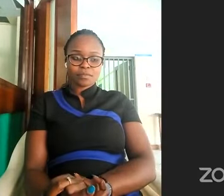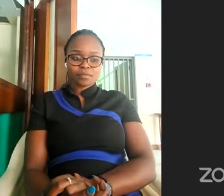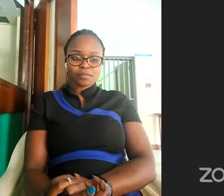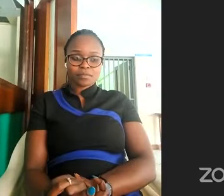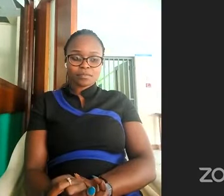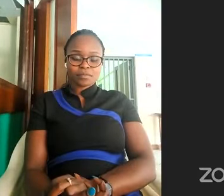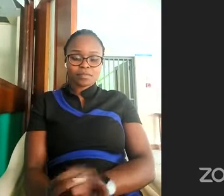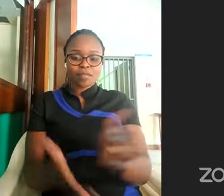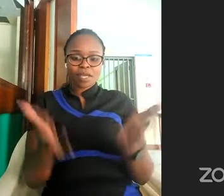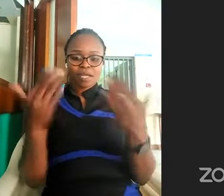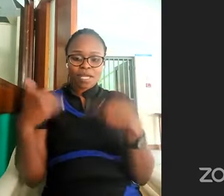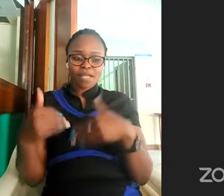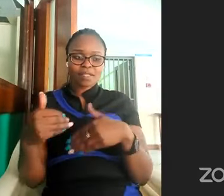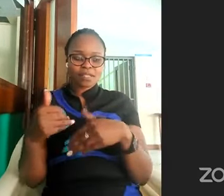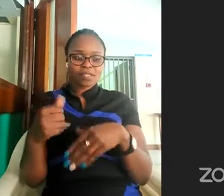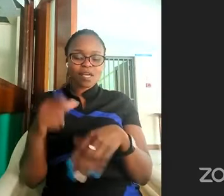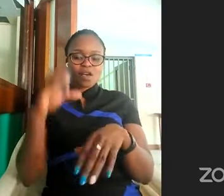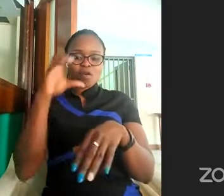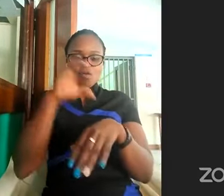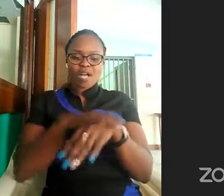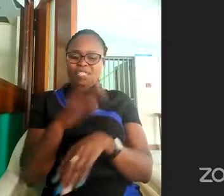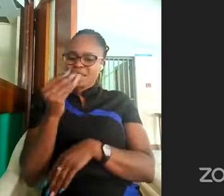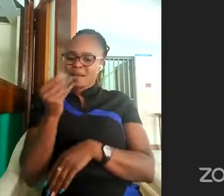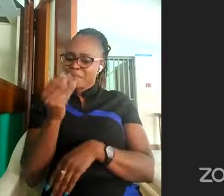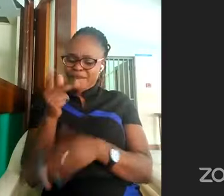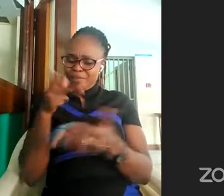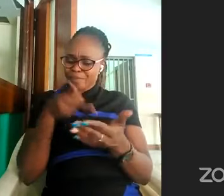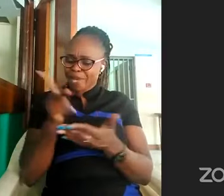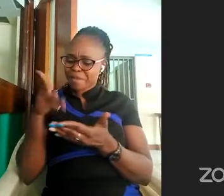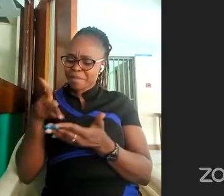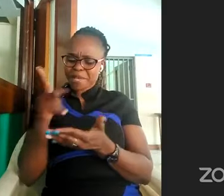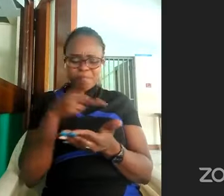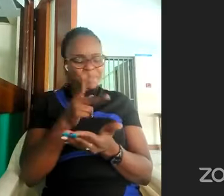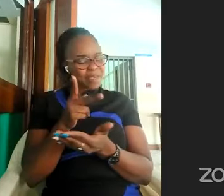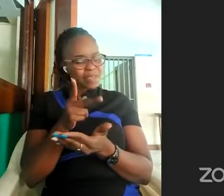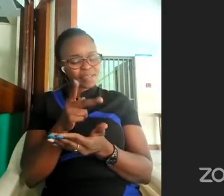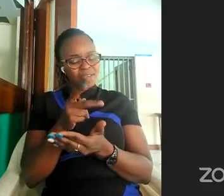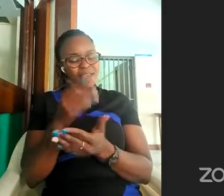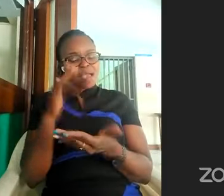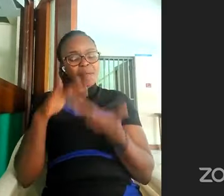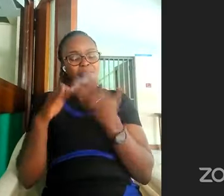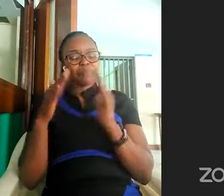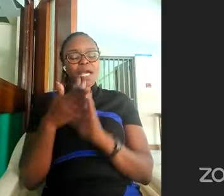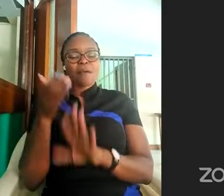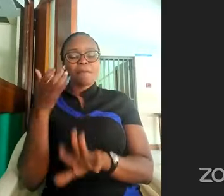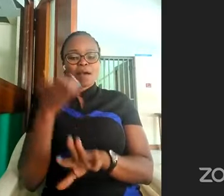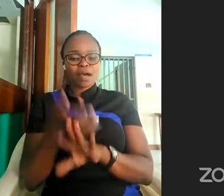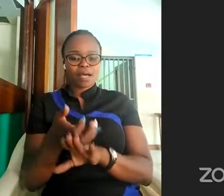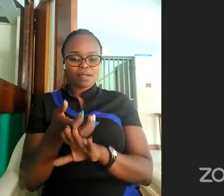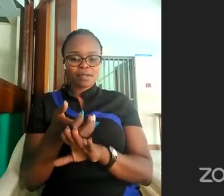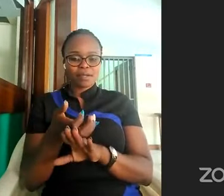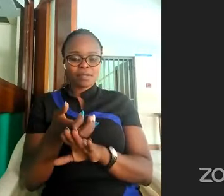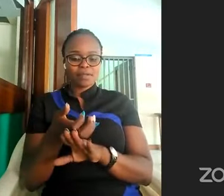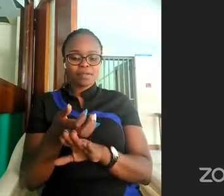huko kwa hospitali, ulipe huko kwa children's right inakuwa shida. And then unafika huko, ana wengine